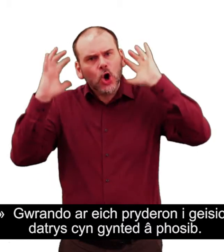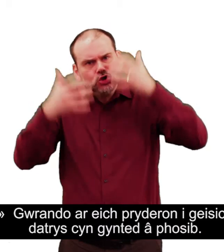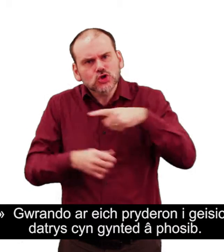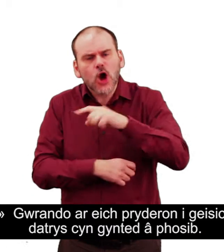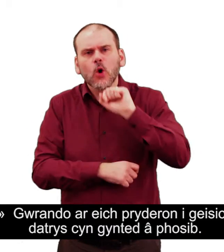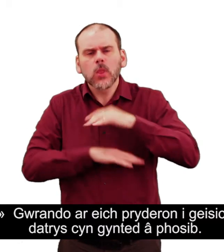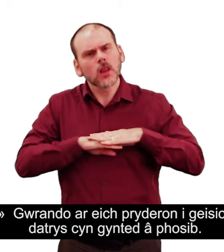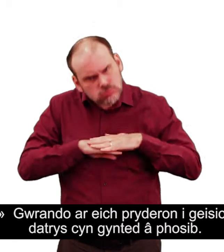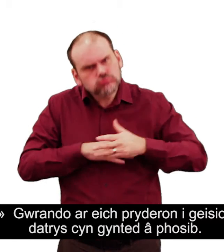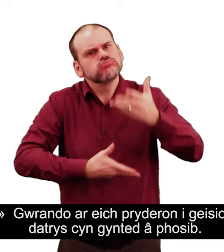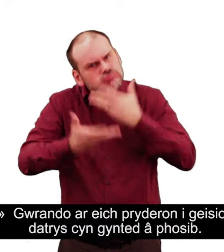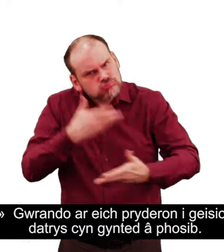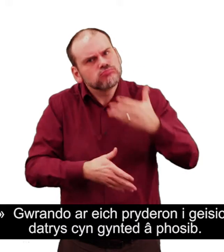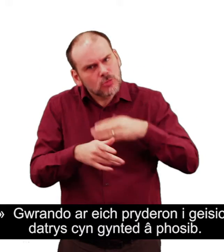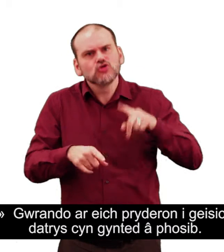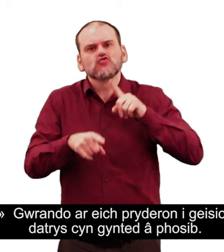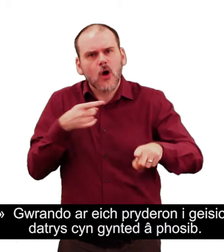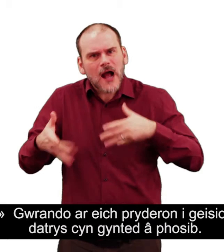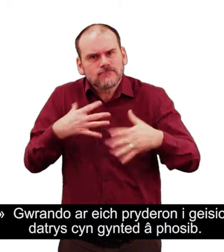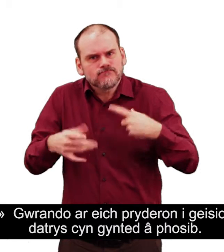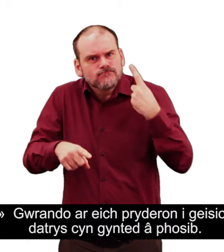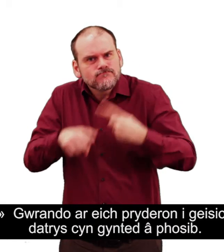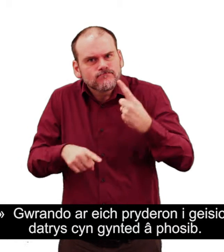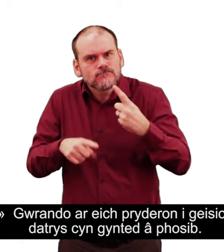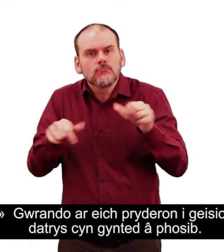gwrando ar eich pryderon i geisio i datrys cyn gynted â phosib.